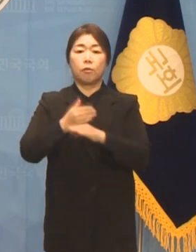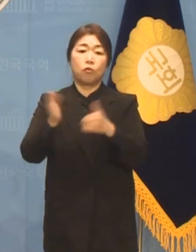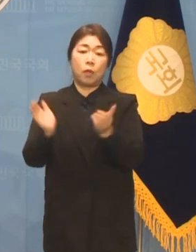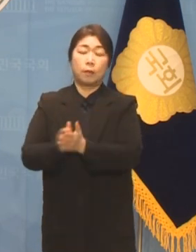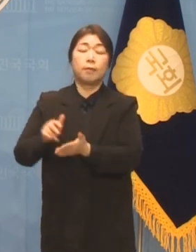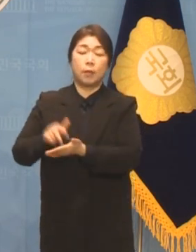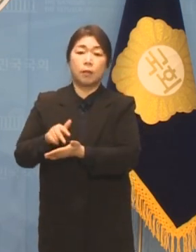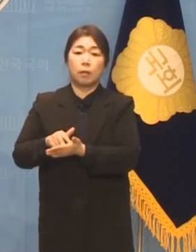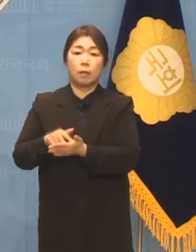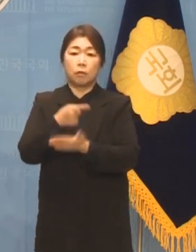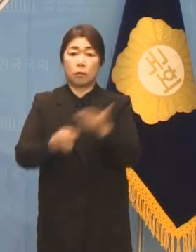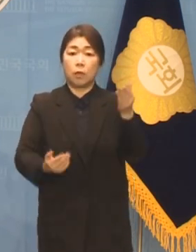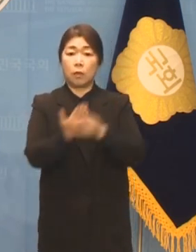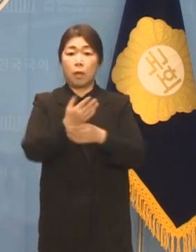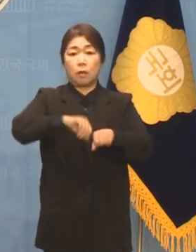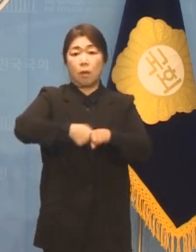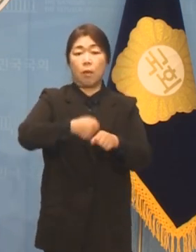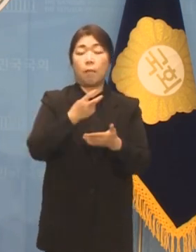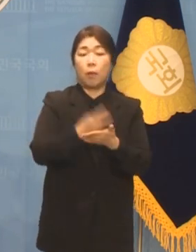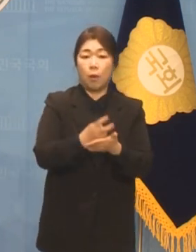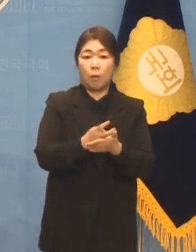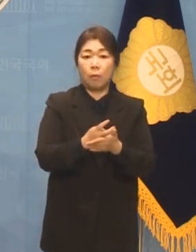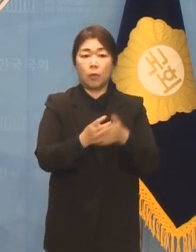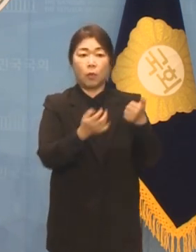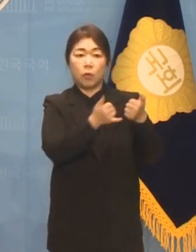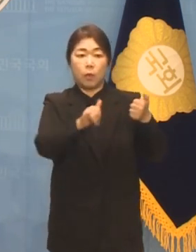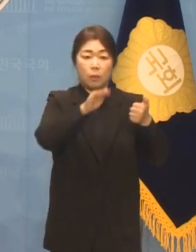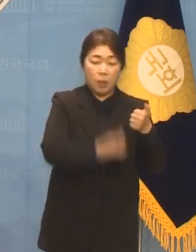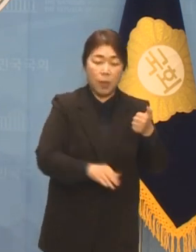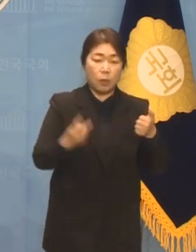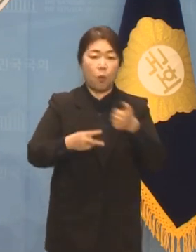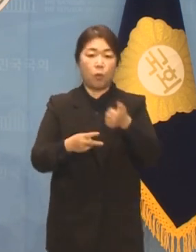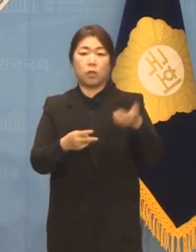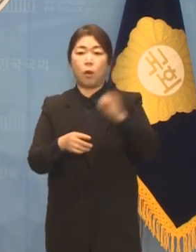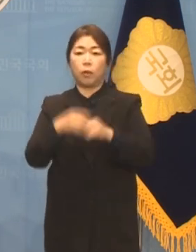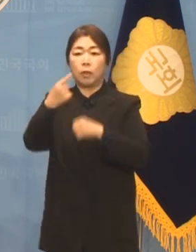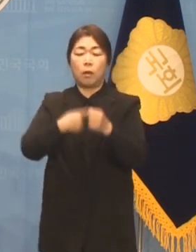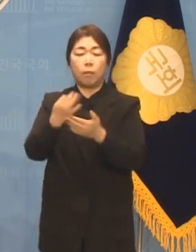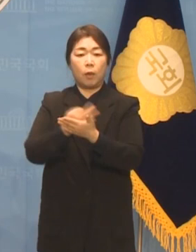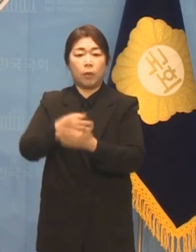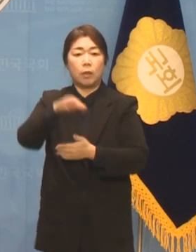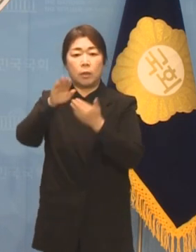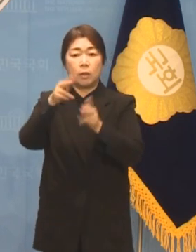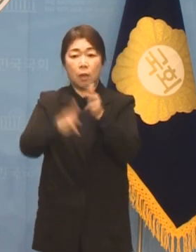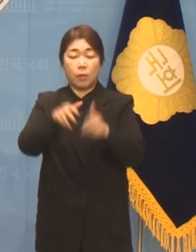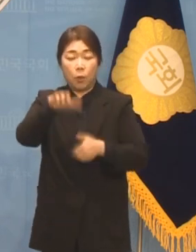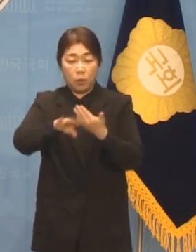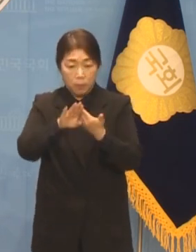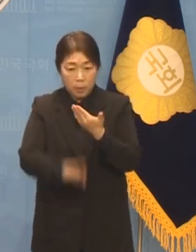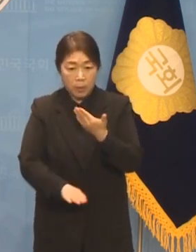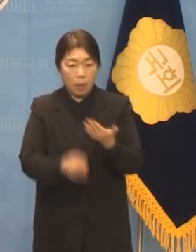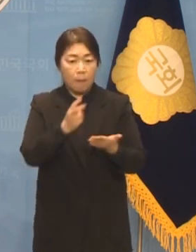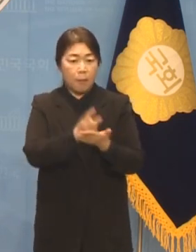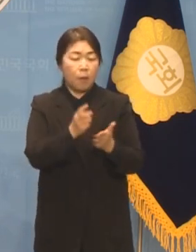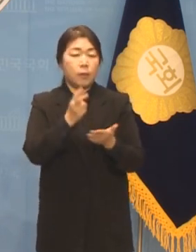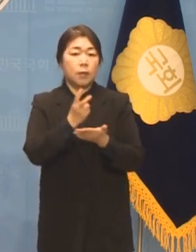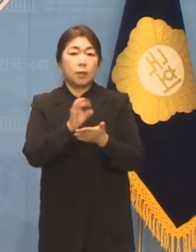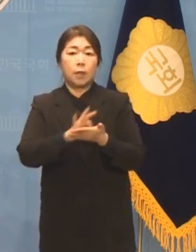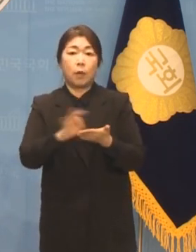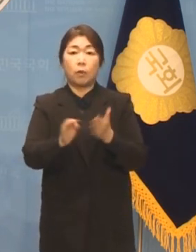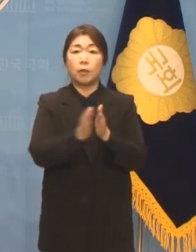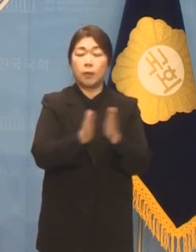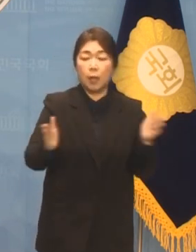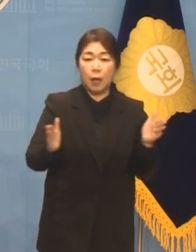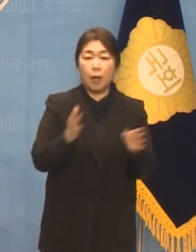민주당은 중대재해처벌법 50인 또 50억 미만 사업장 적용 유예 법안에